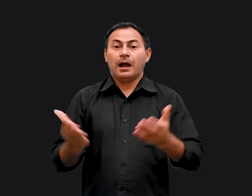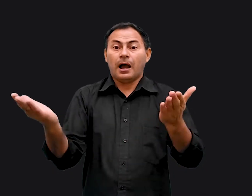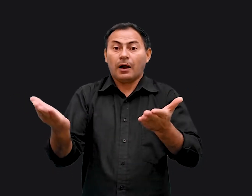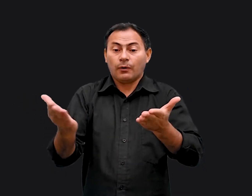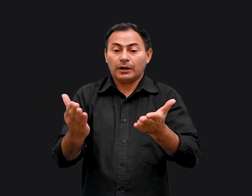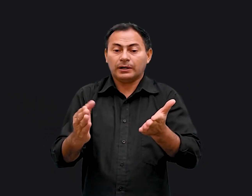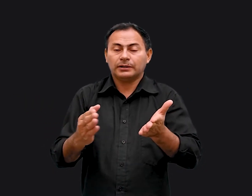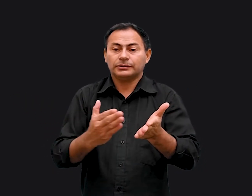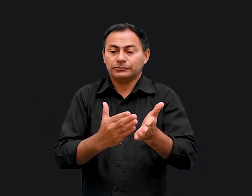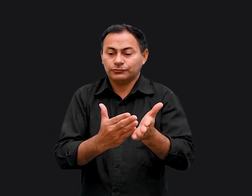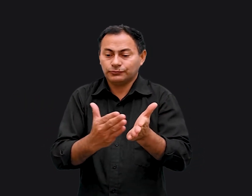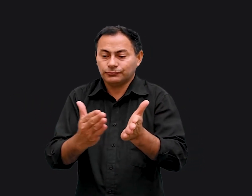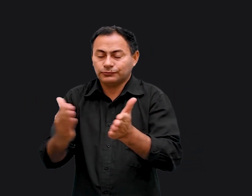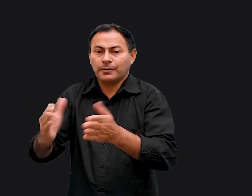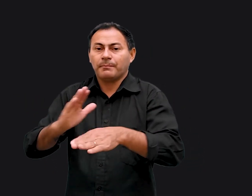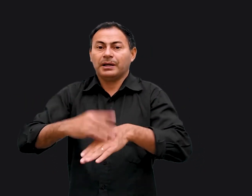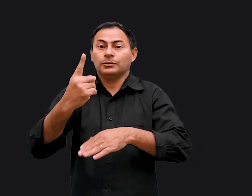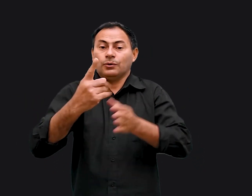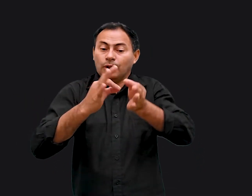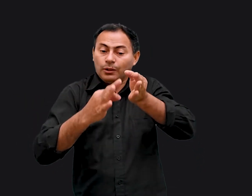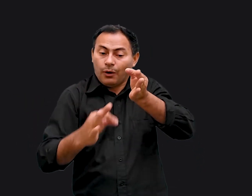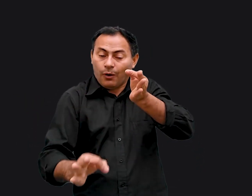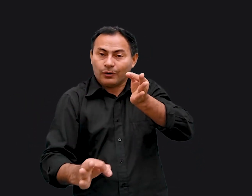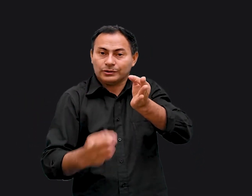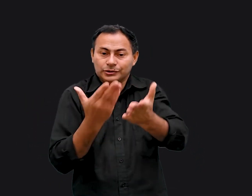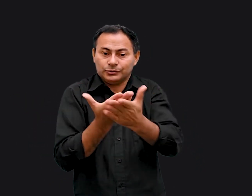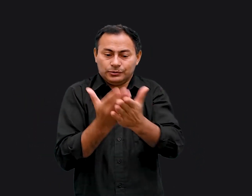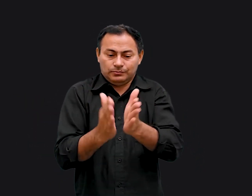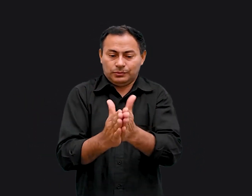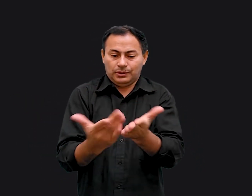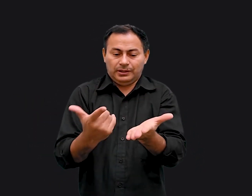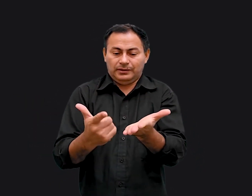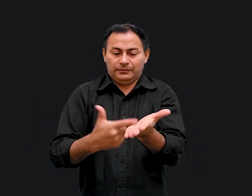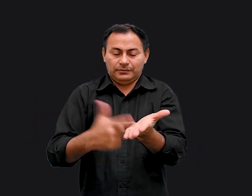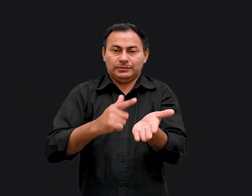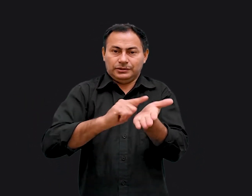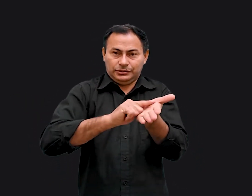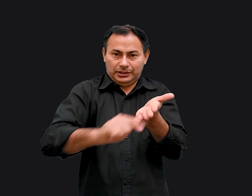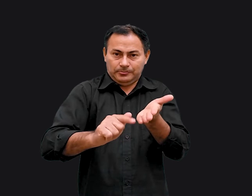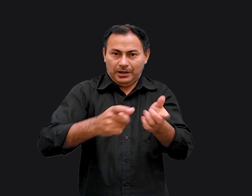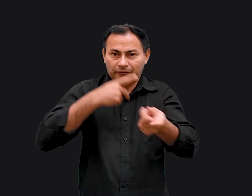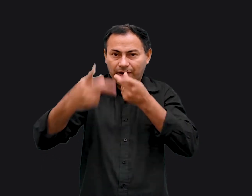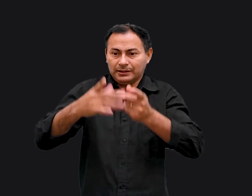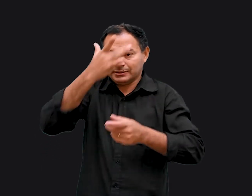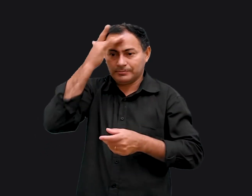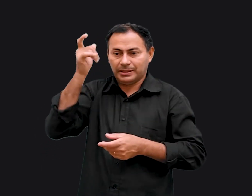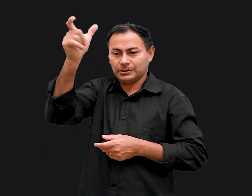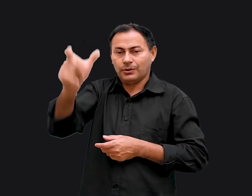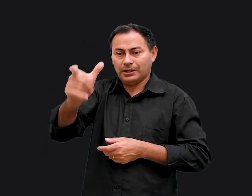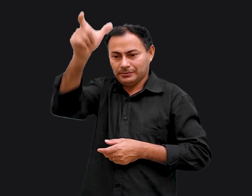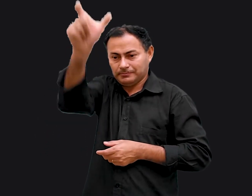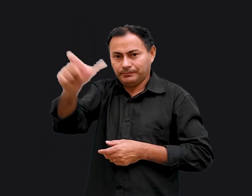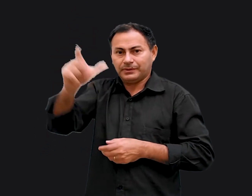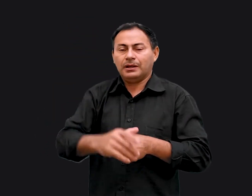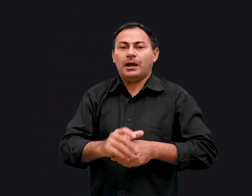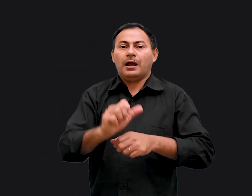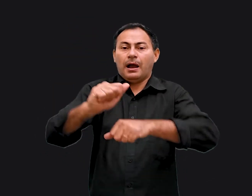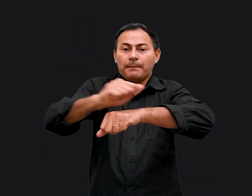Estamos agora caminhando para a mais longa sessão do livro de Gênesis, que trata dos seguintes personagens da Bíblia: